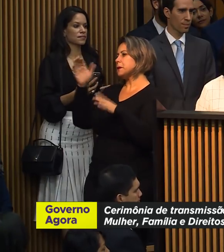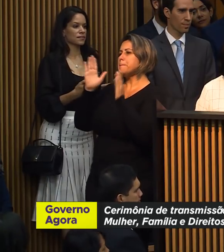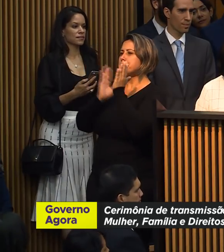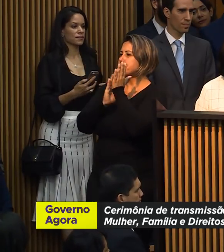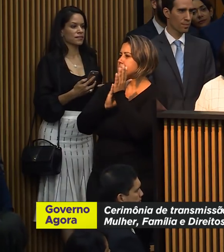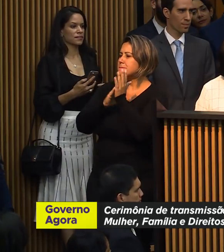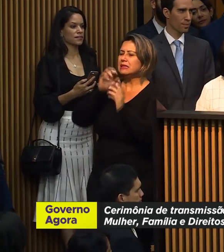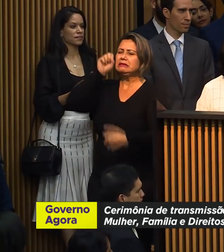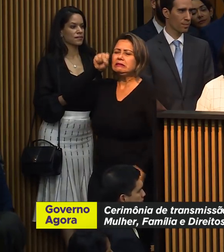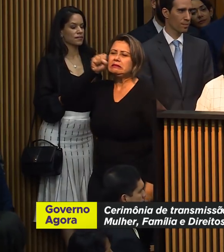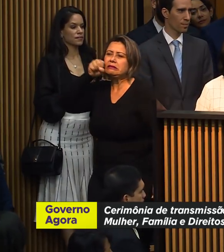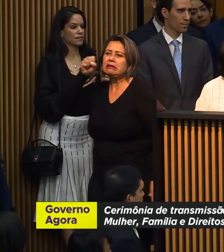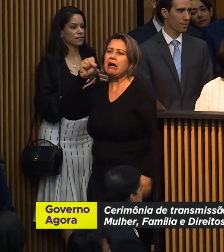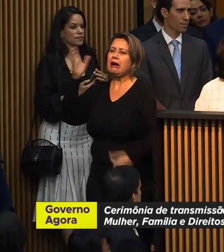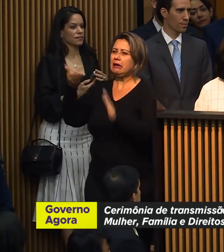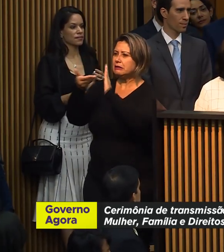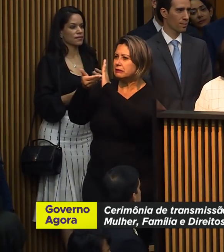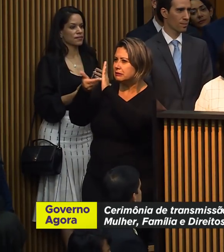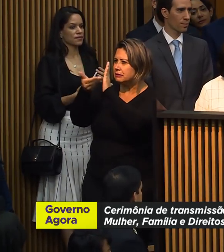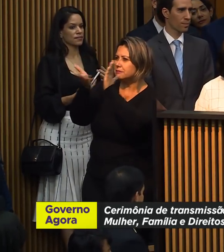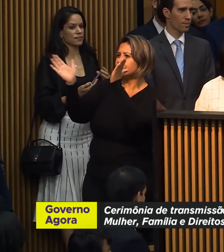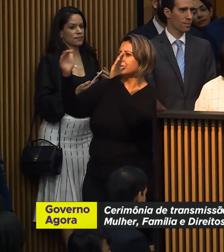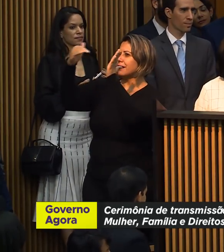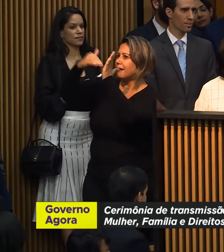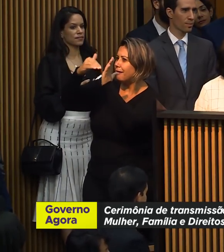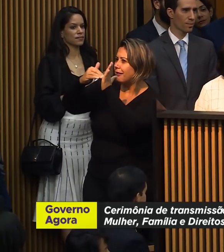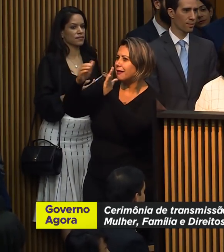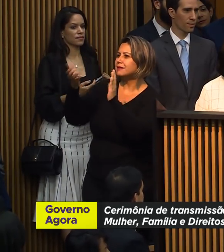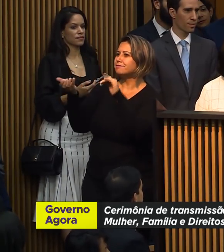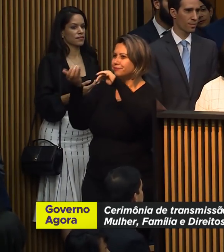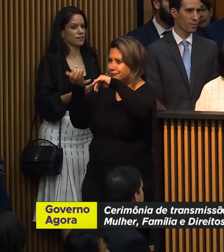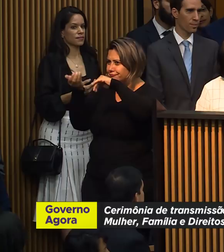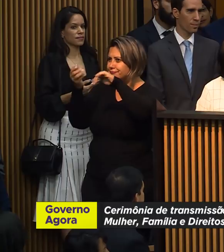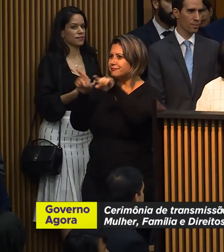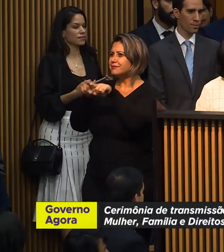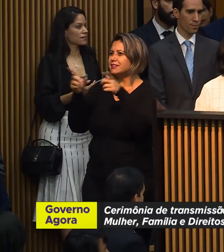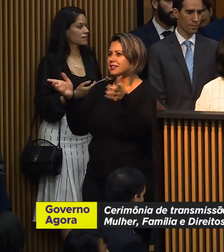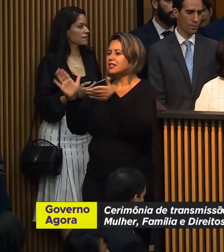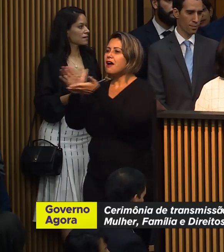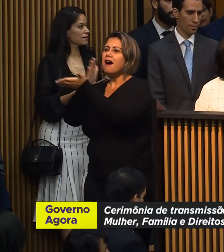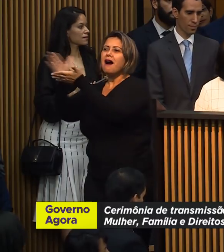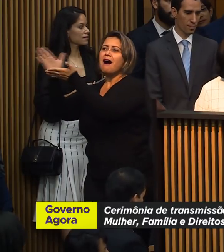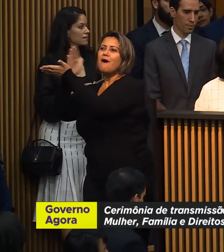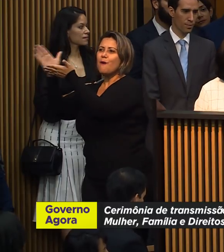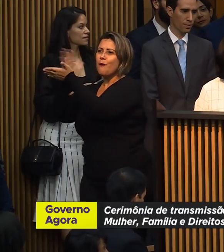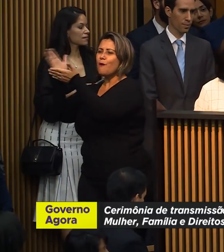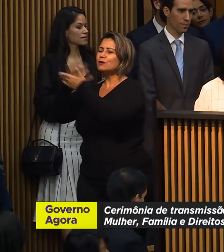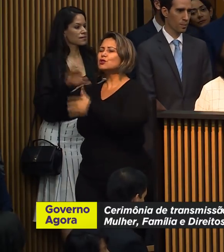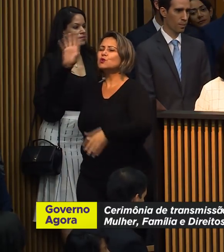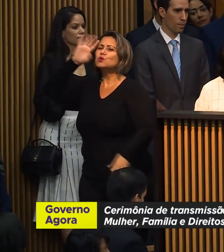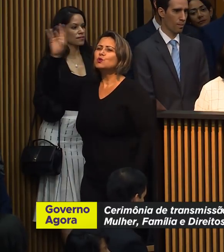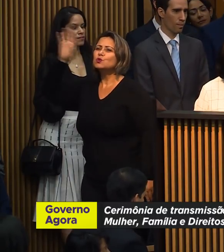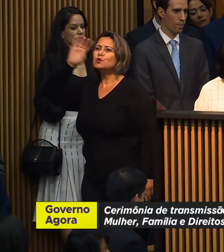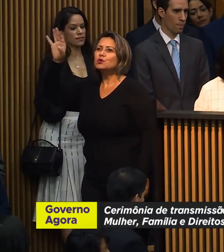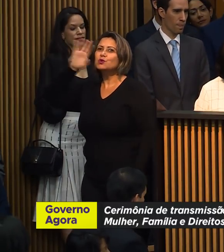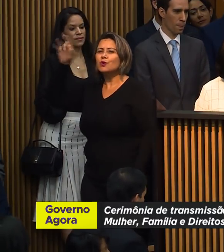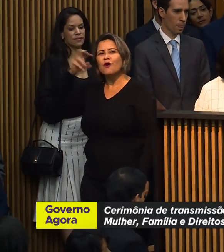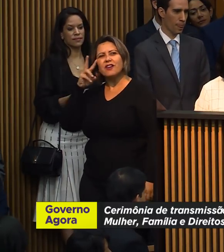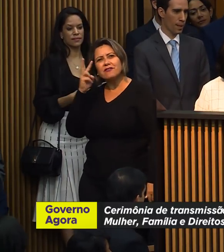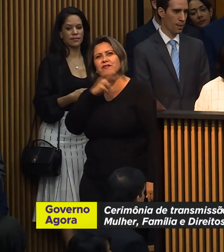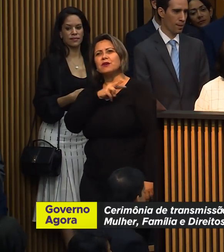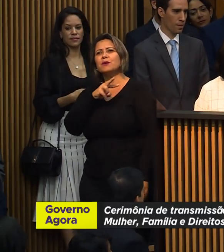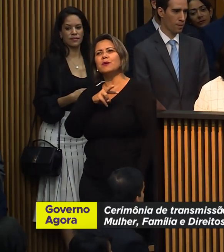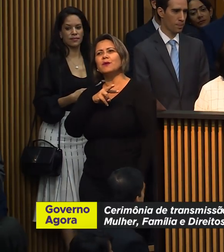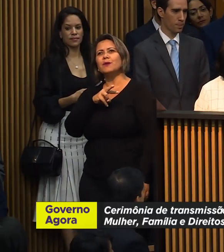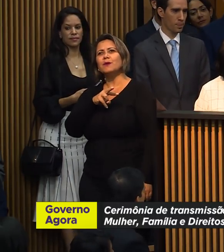e Câmara, onde foi a minha vida nos últimos 22 anos. Alguns parlamentares que sonharam comigo este